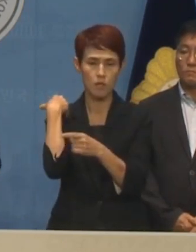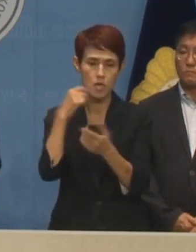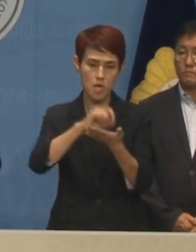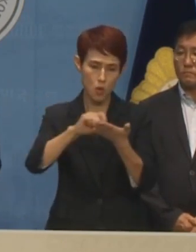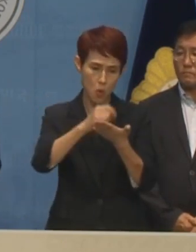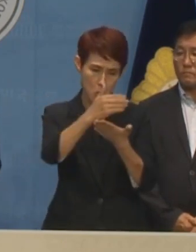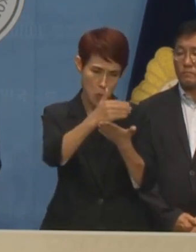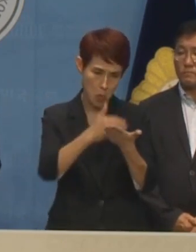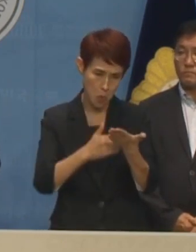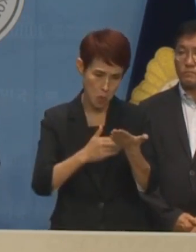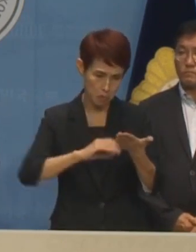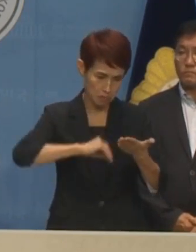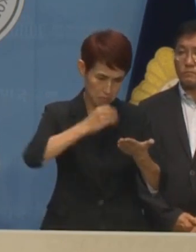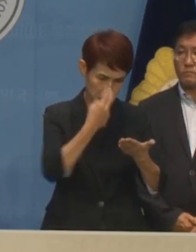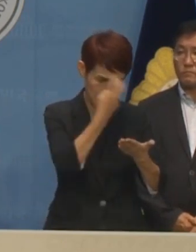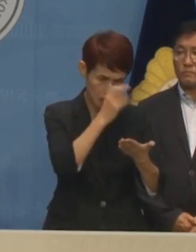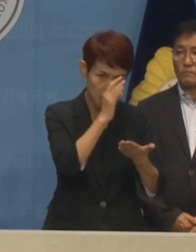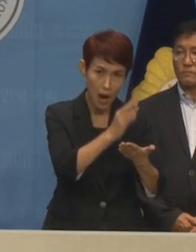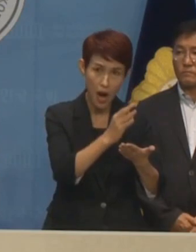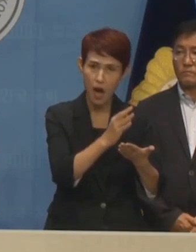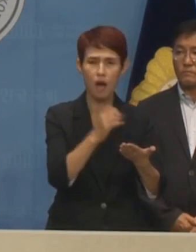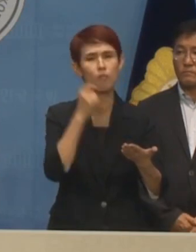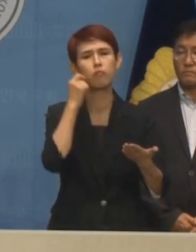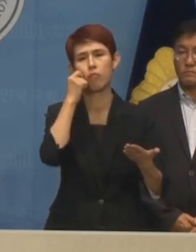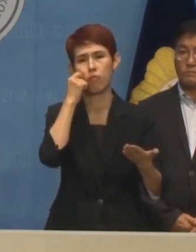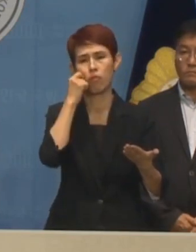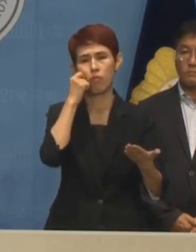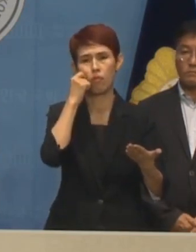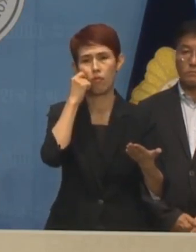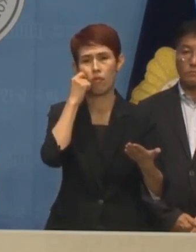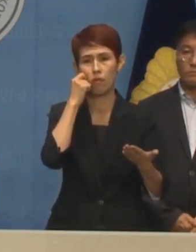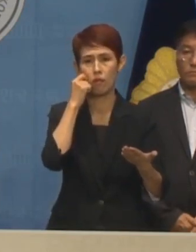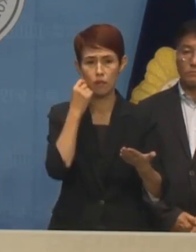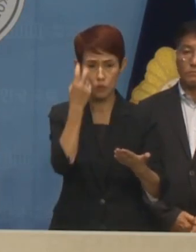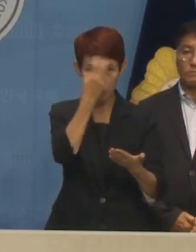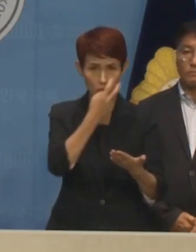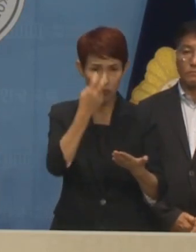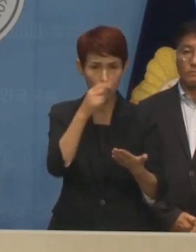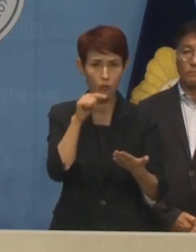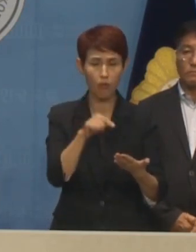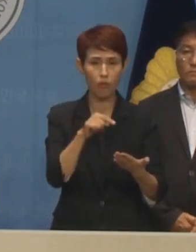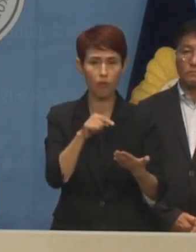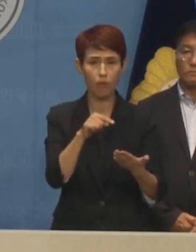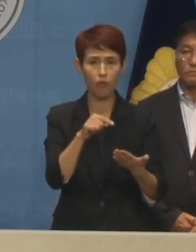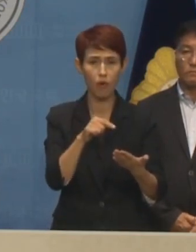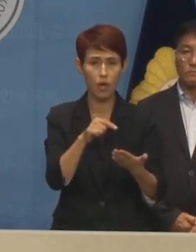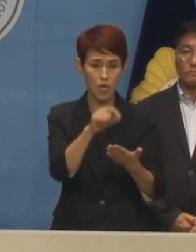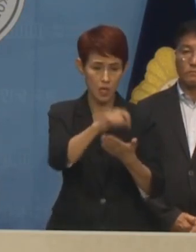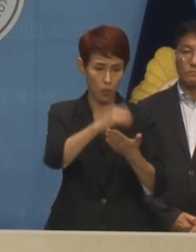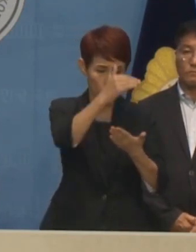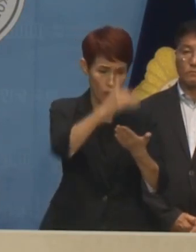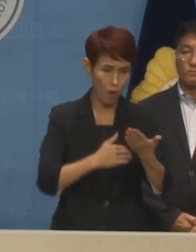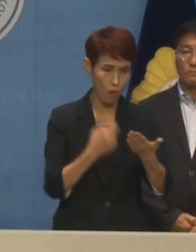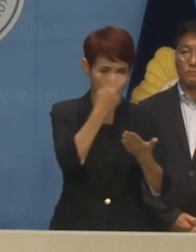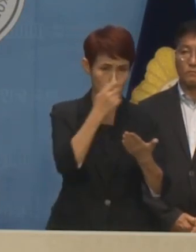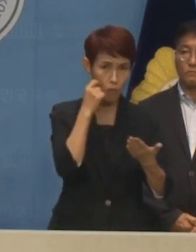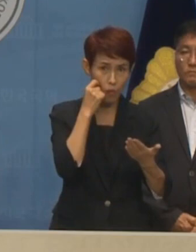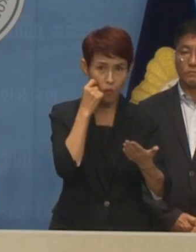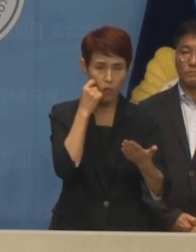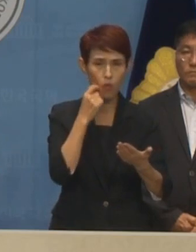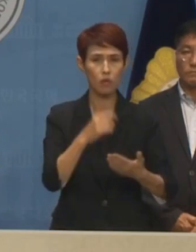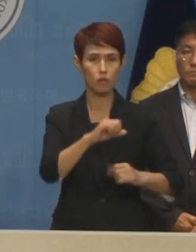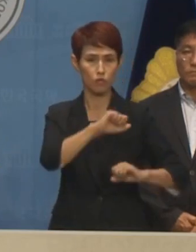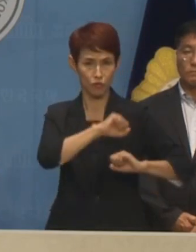제대로 열람할 수 없습니다. 이러한 권한 없는 조사로는 4.3 당시 군, 경이